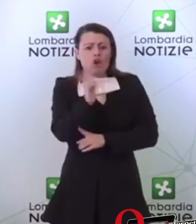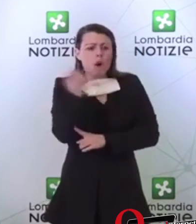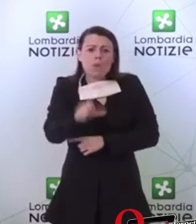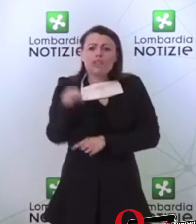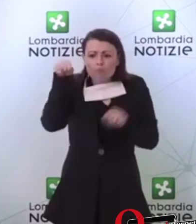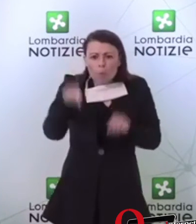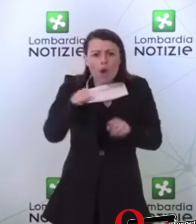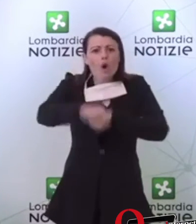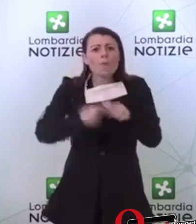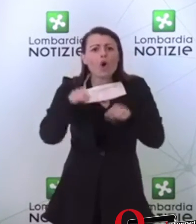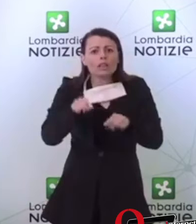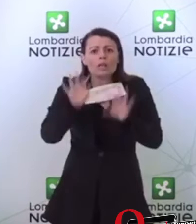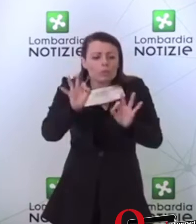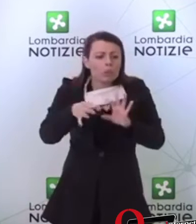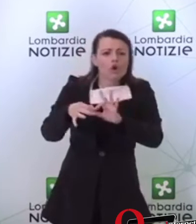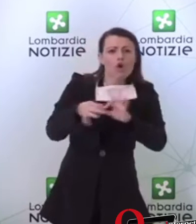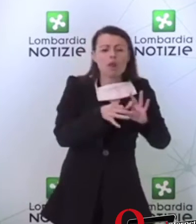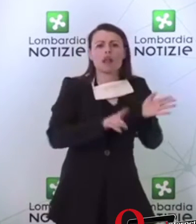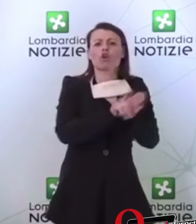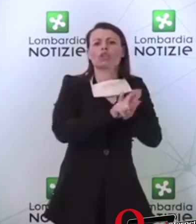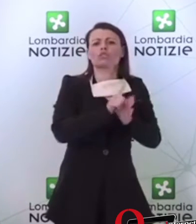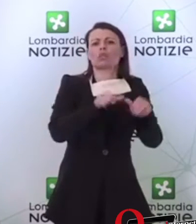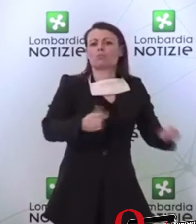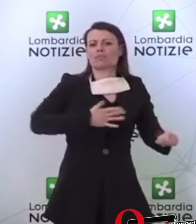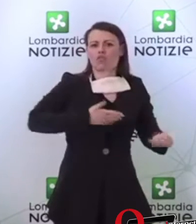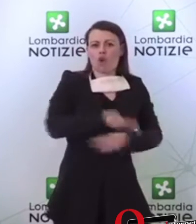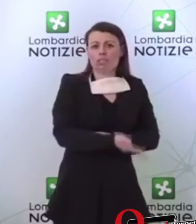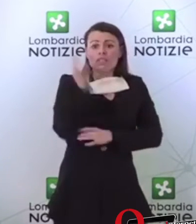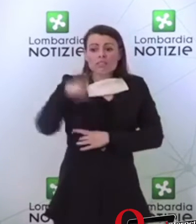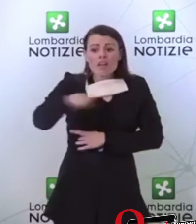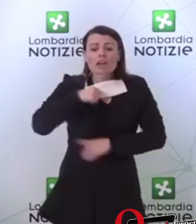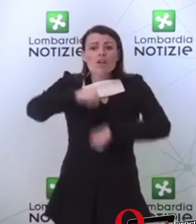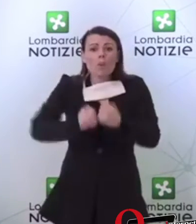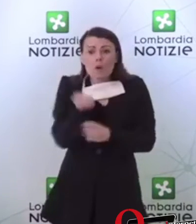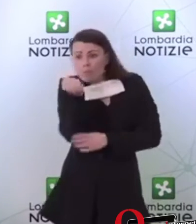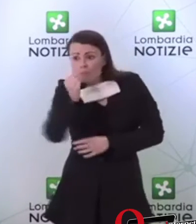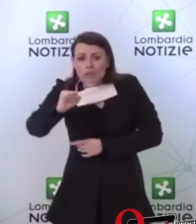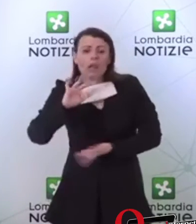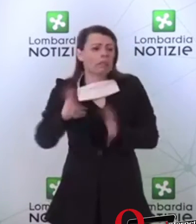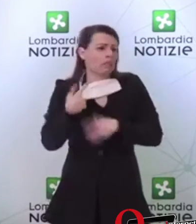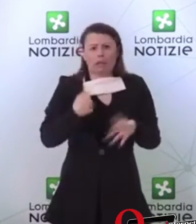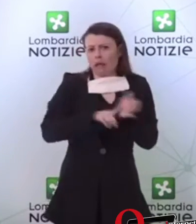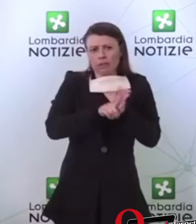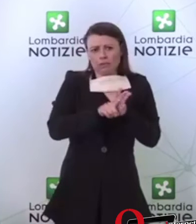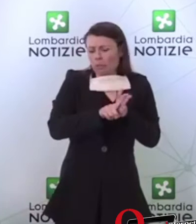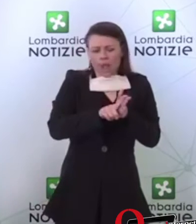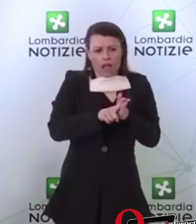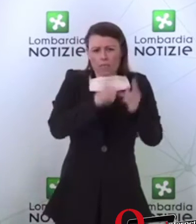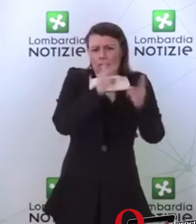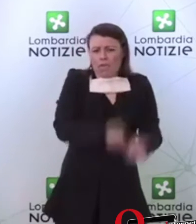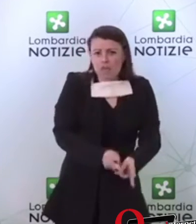che i numeri, che i risultati ricomincino ad essere negativi. Stiamo andando